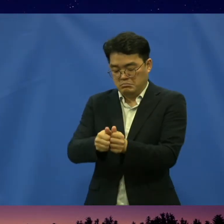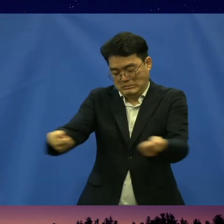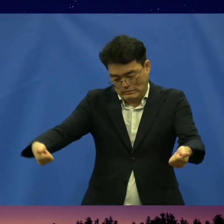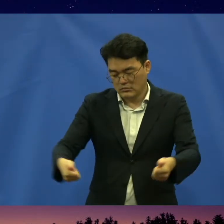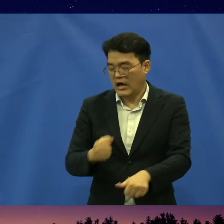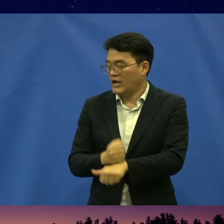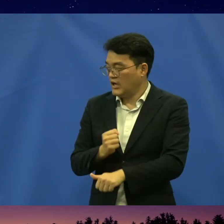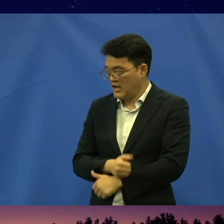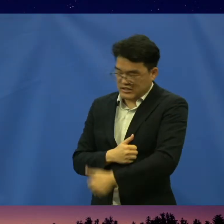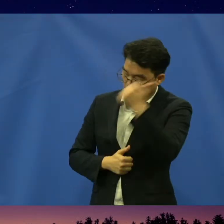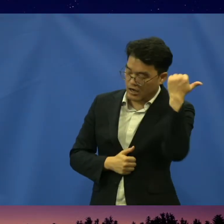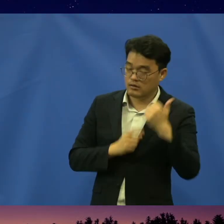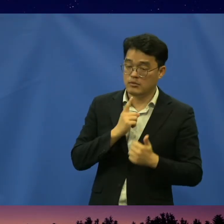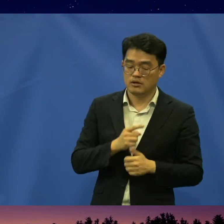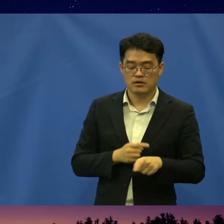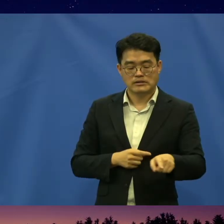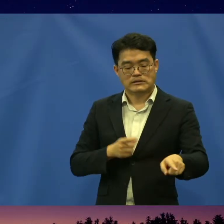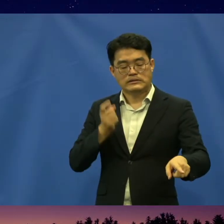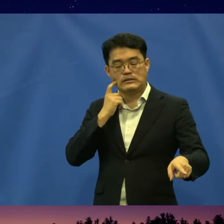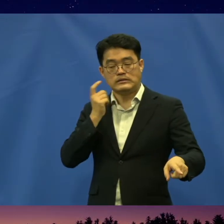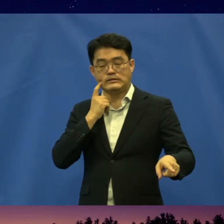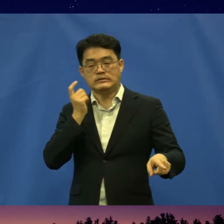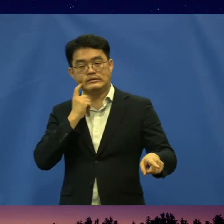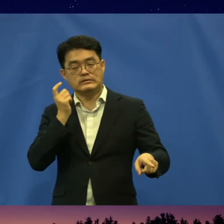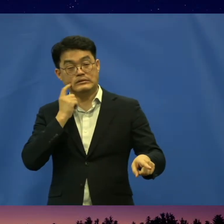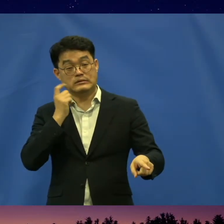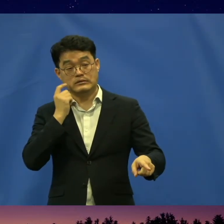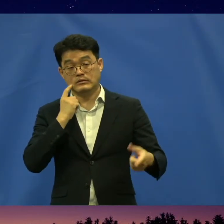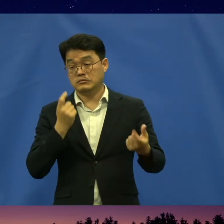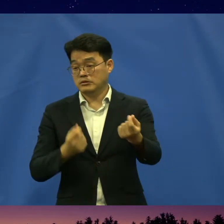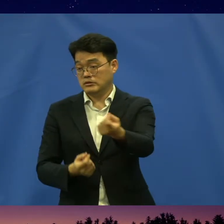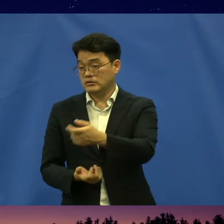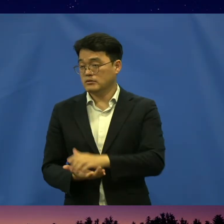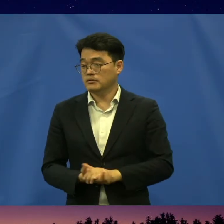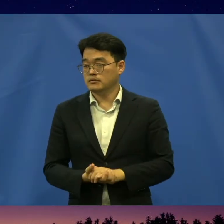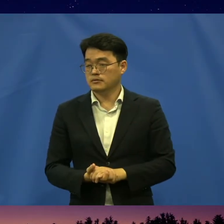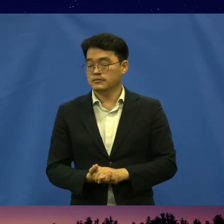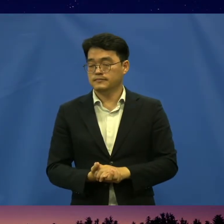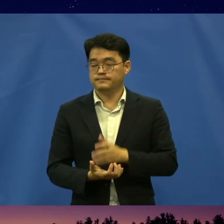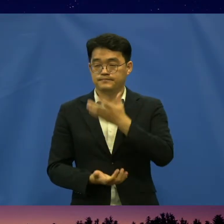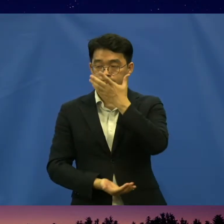가짜죠. 여러분, 자세히 보세요.